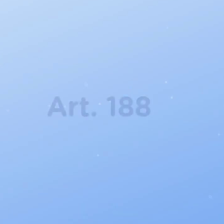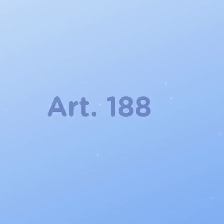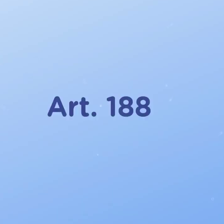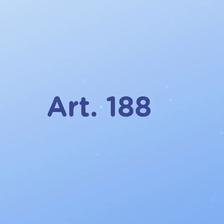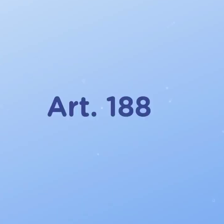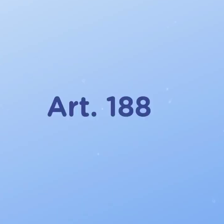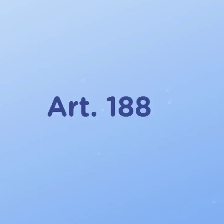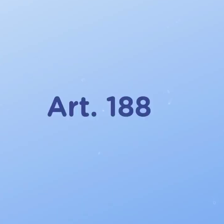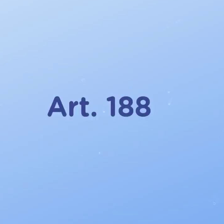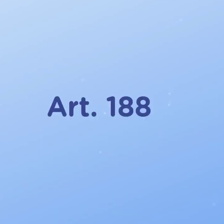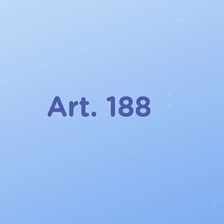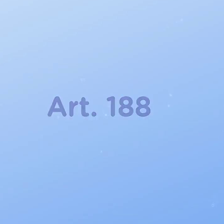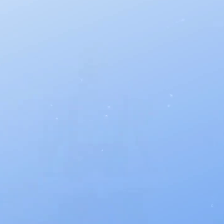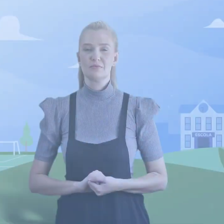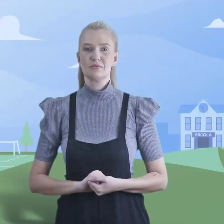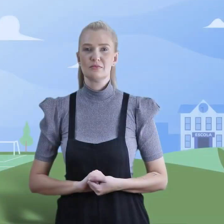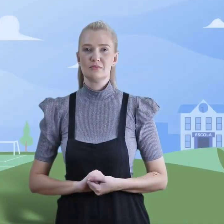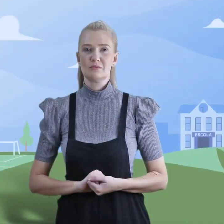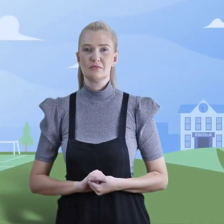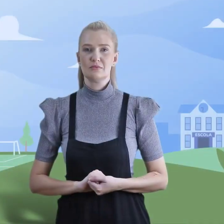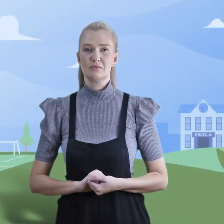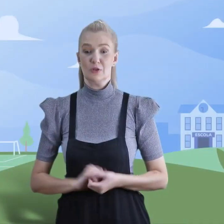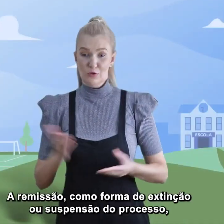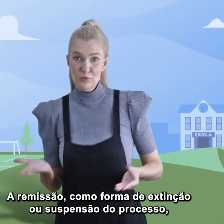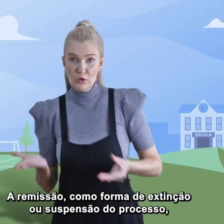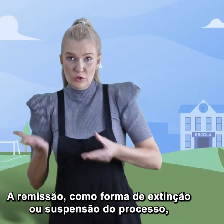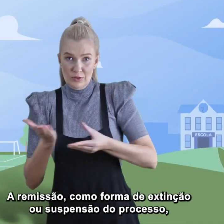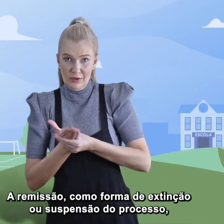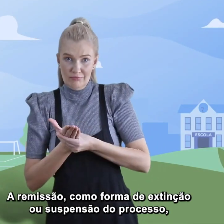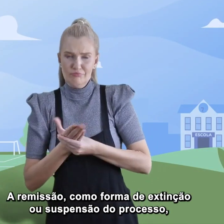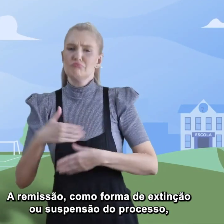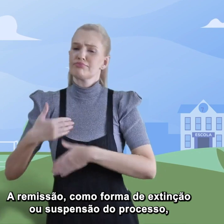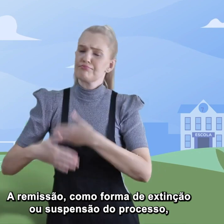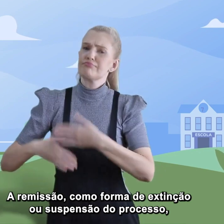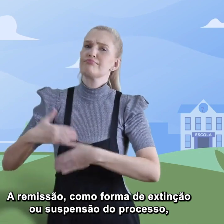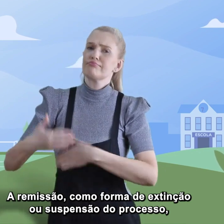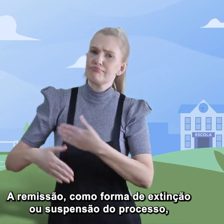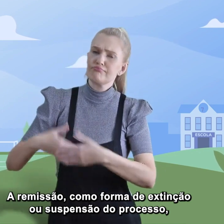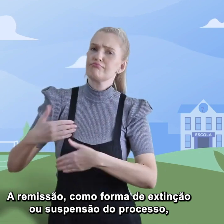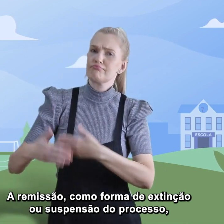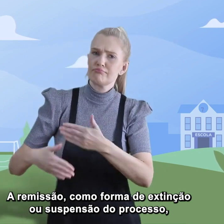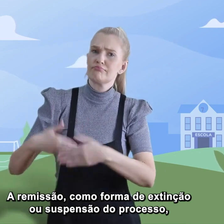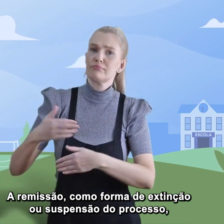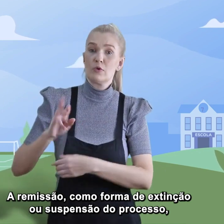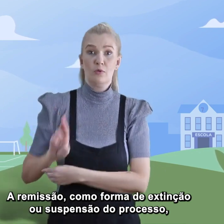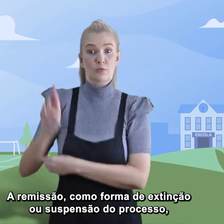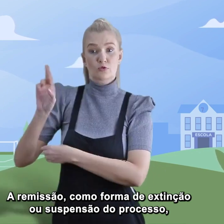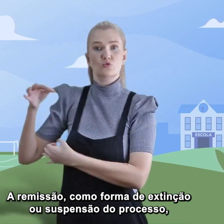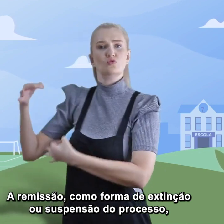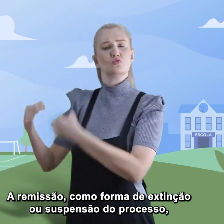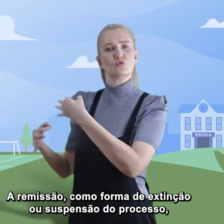Artigo 188. A remissão, como forma de extinção ou suspensão do